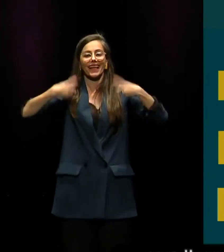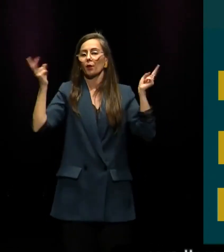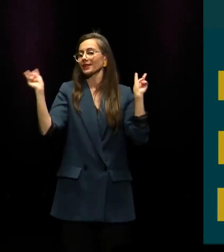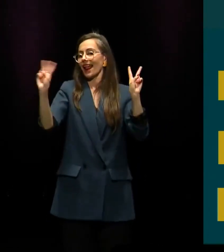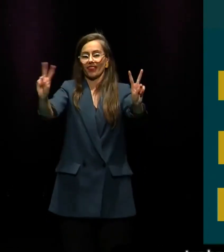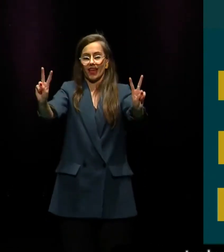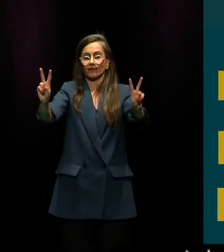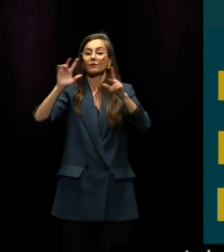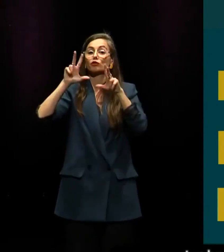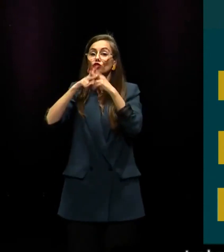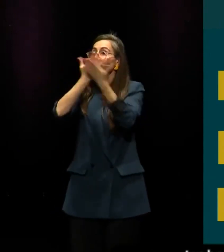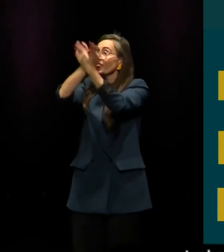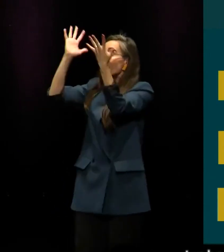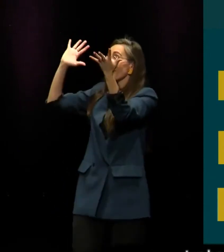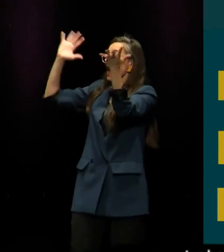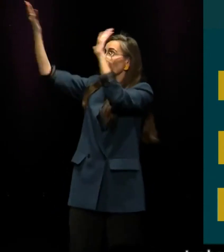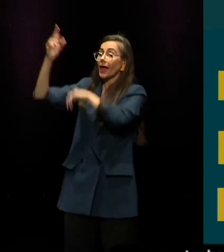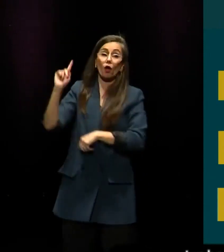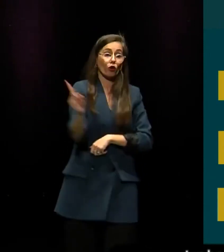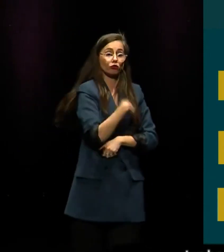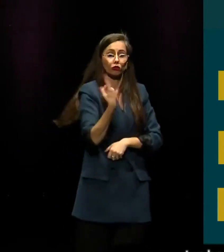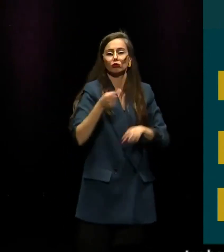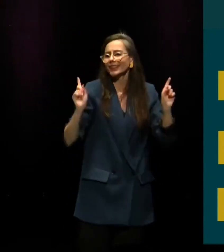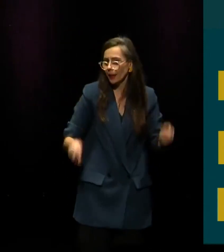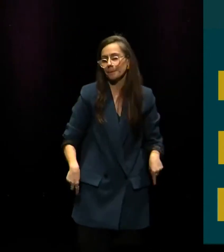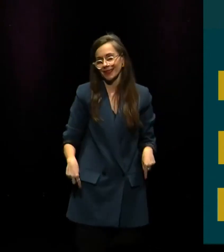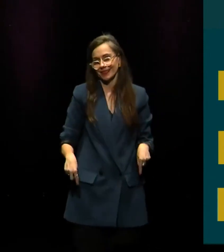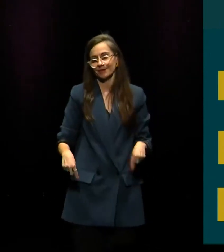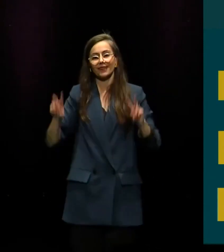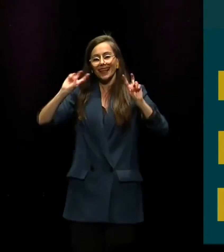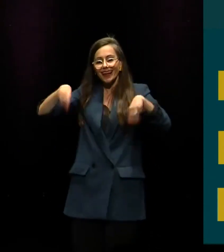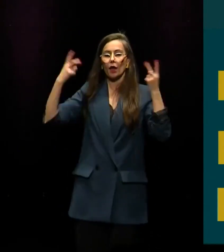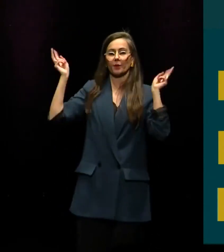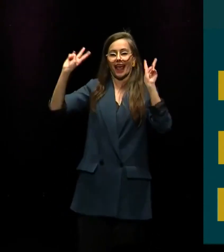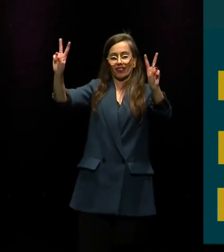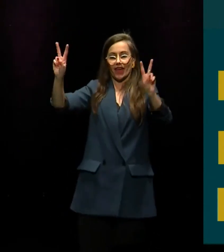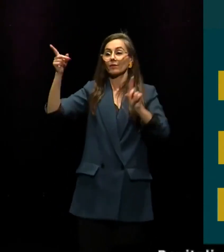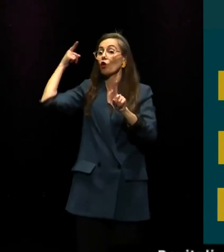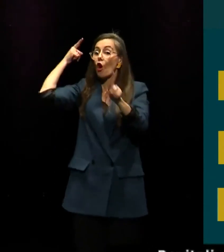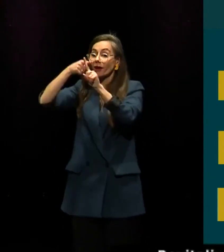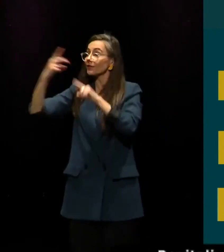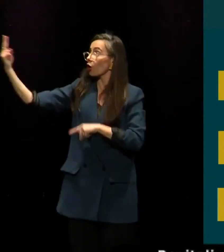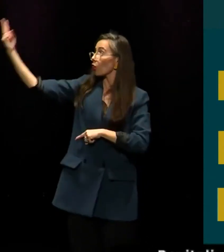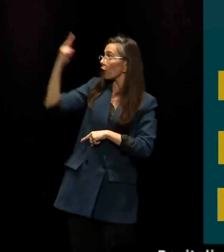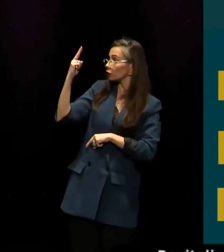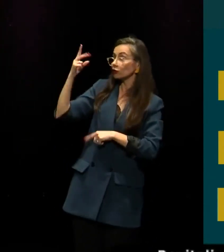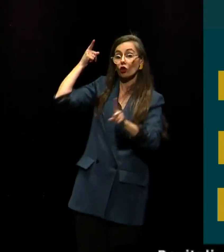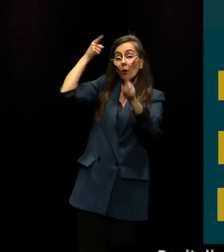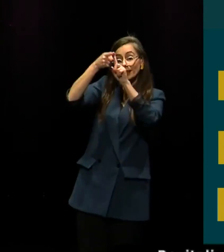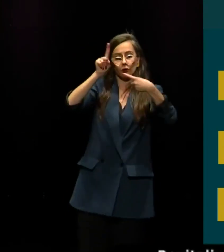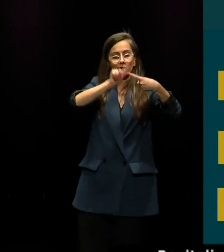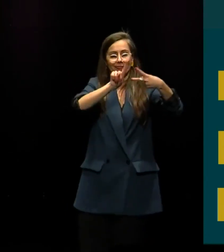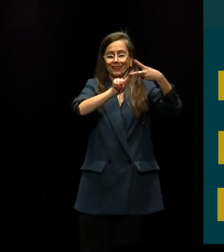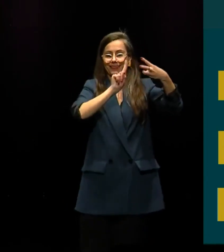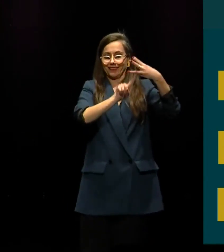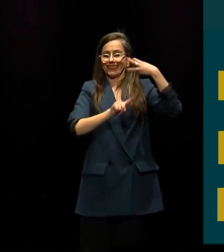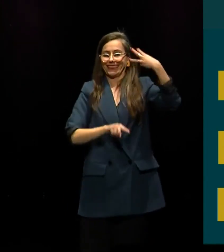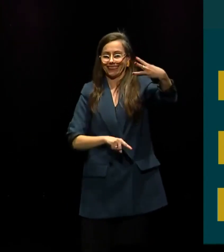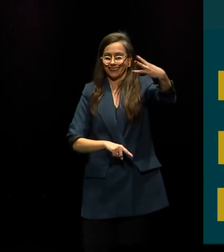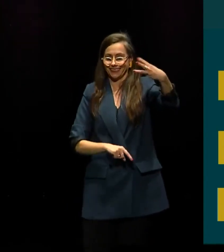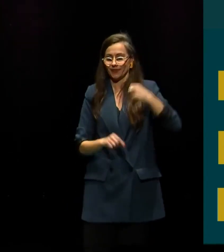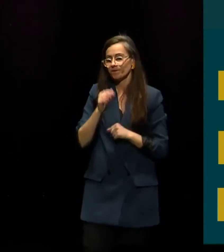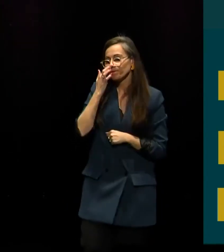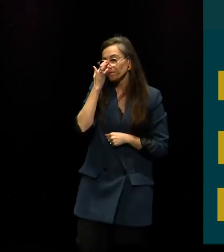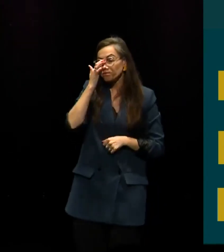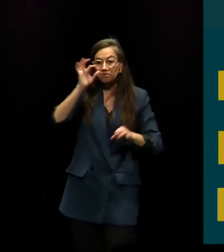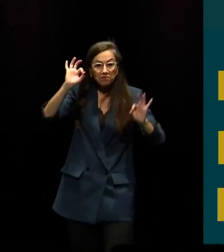Revitalizar el movimiento asociativo. La sociedad cambia, nosotros tenemos que cambiar también. Y el objetivo